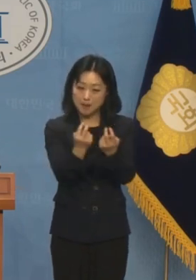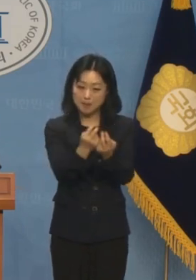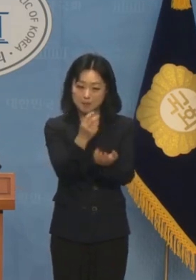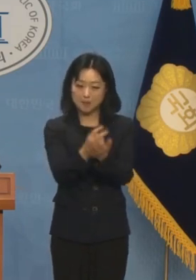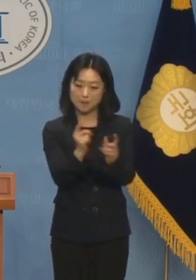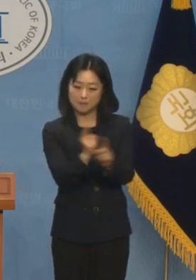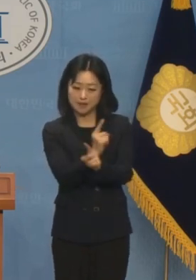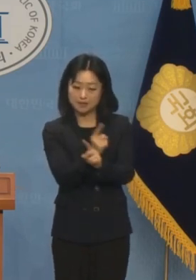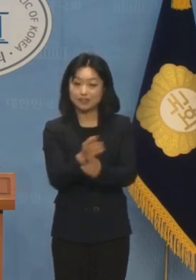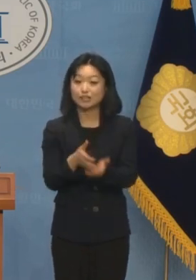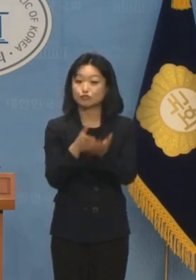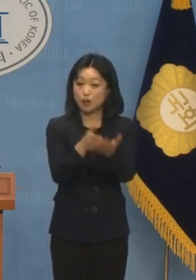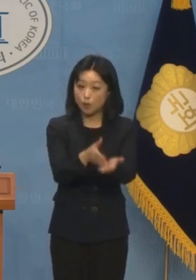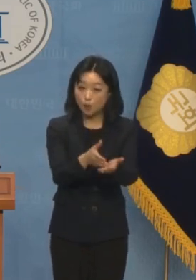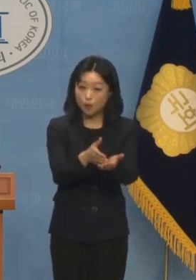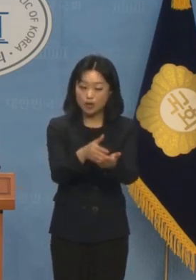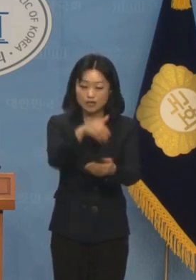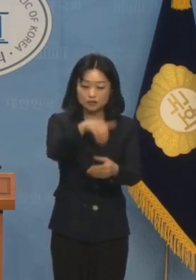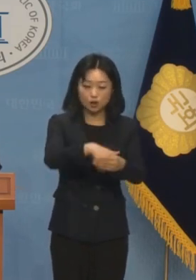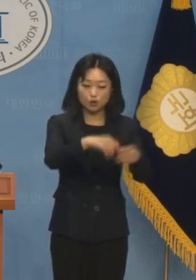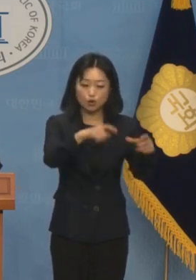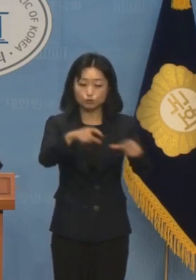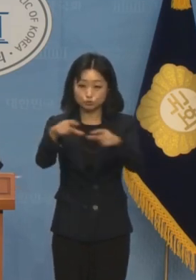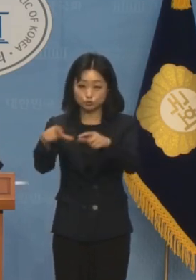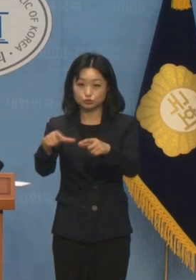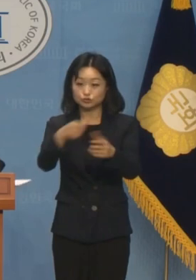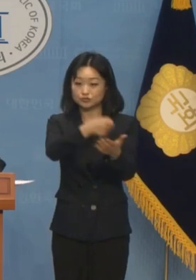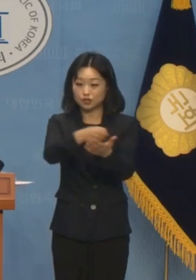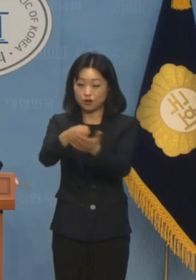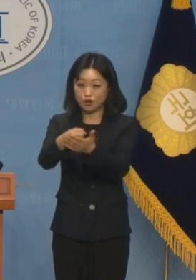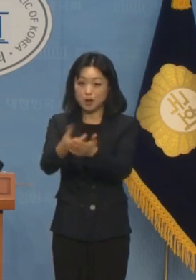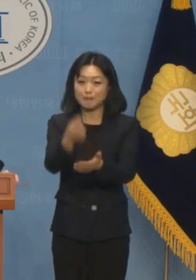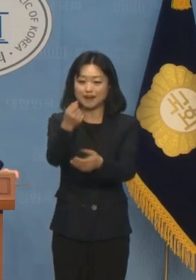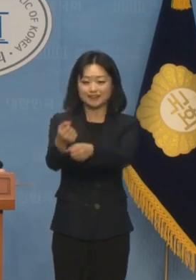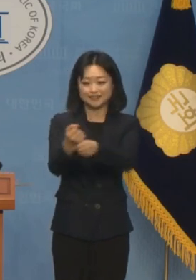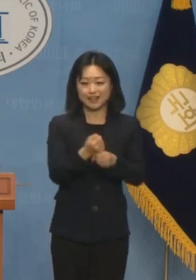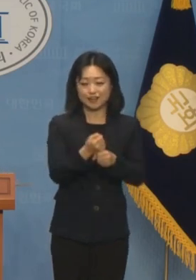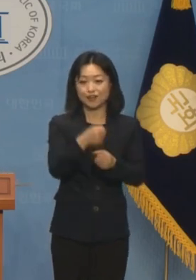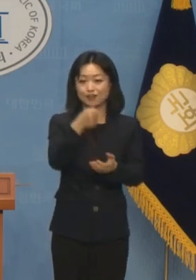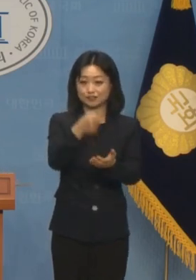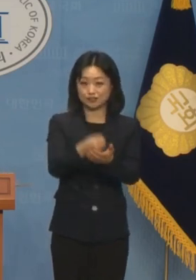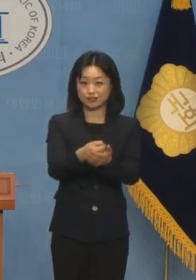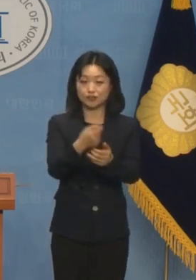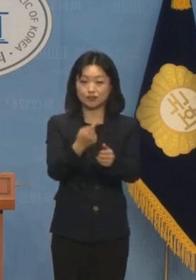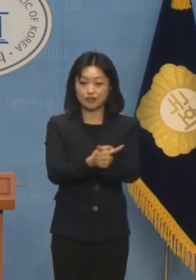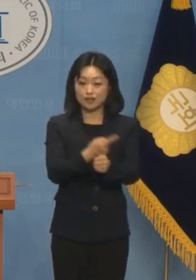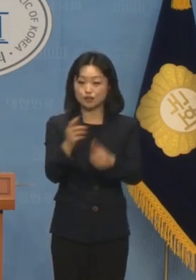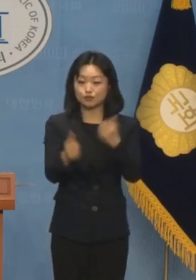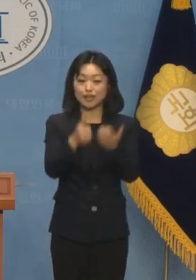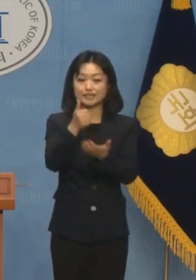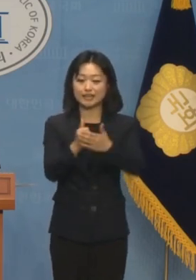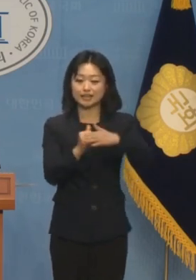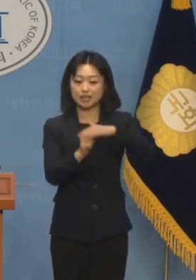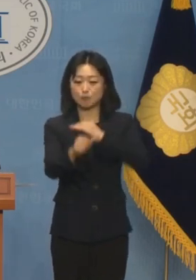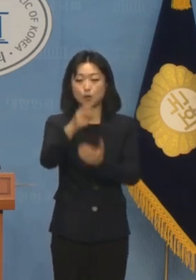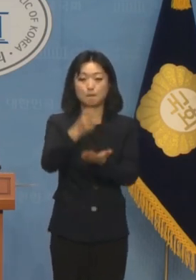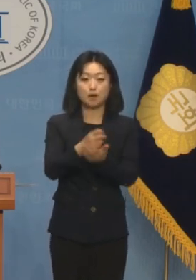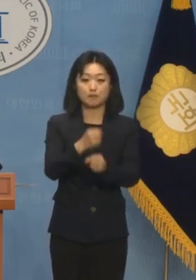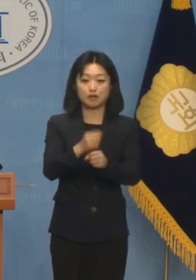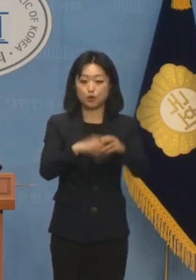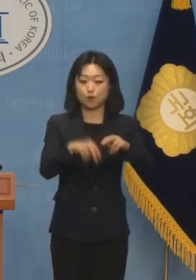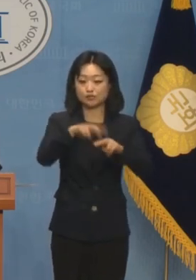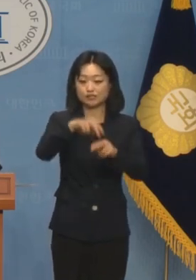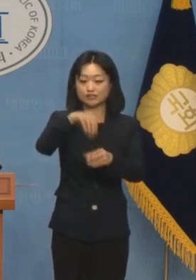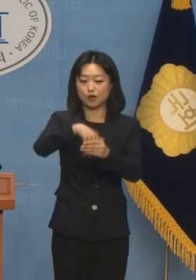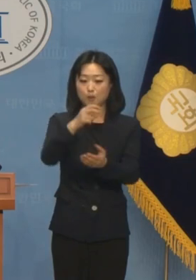하고 각 선거구 획정 절차의 기한을 앞당기는 내용으로 김진표 국회의장이 대표 발의한